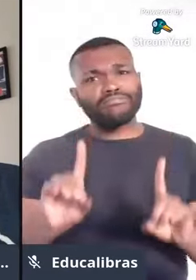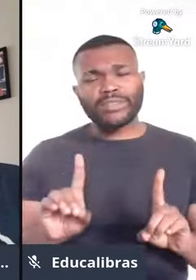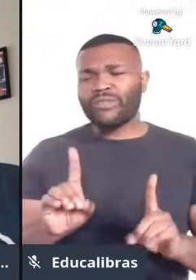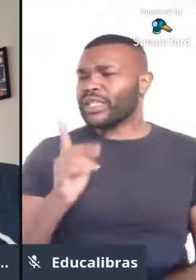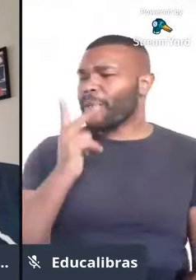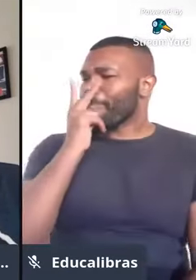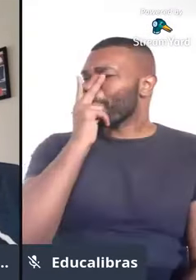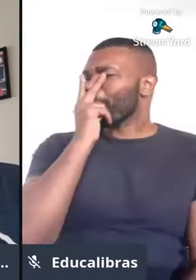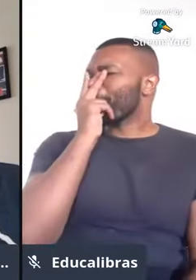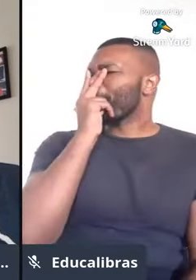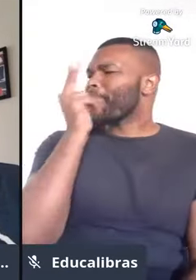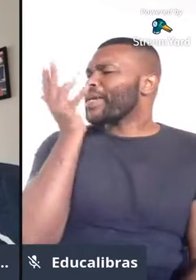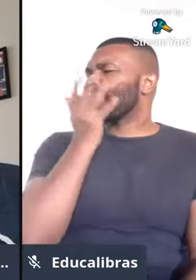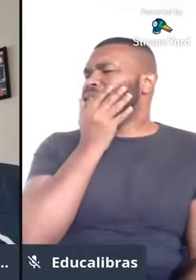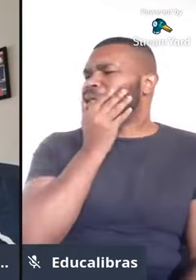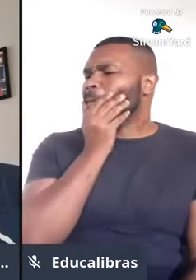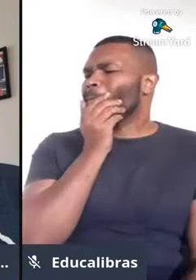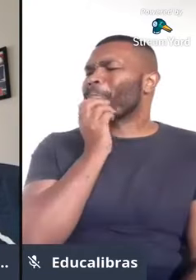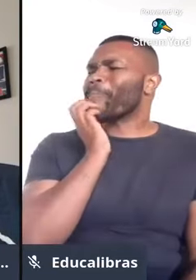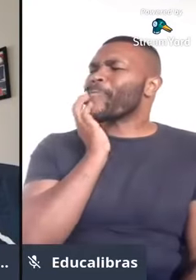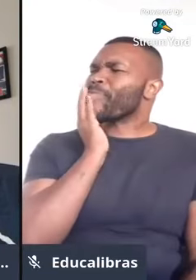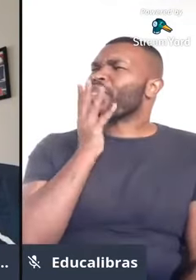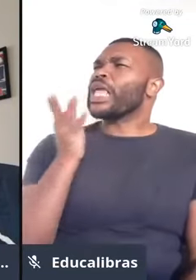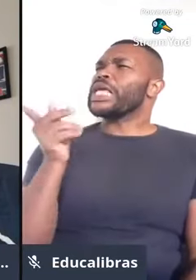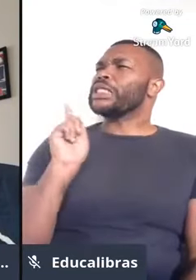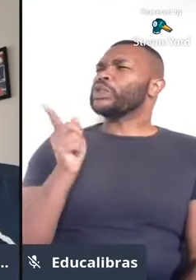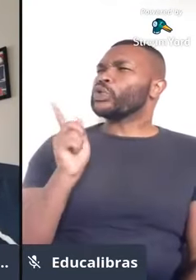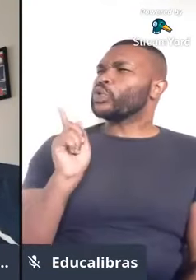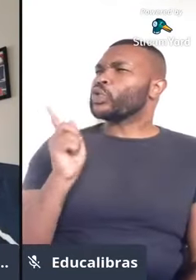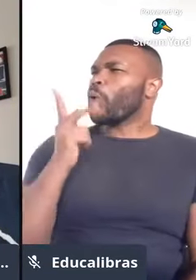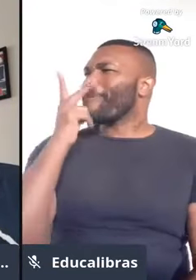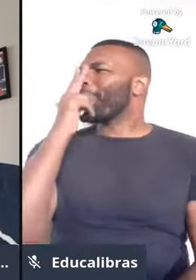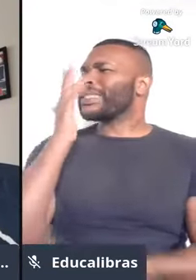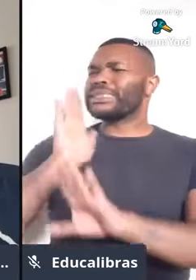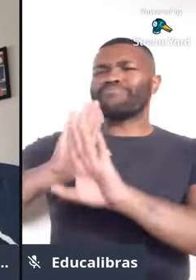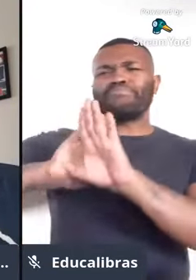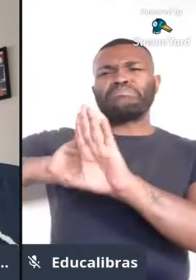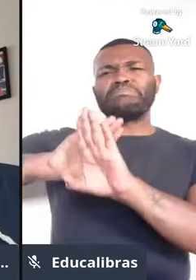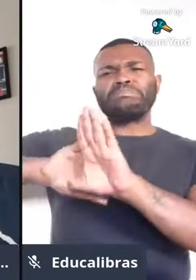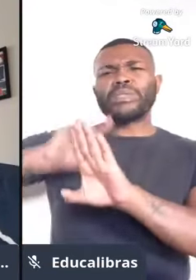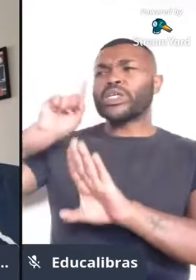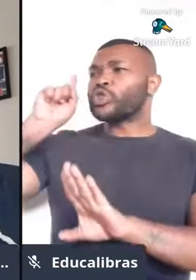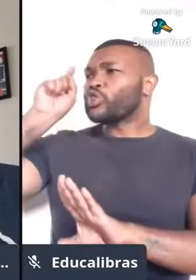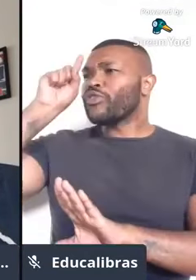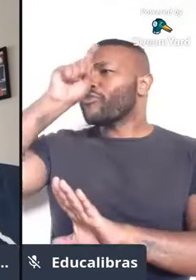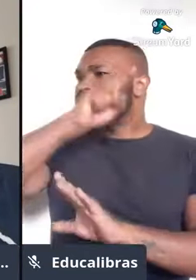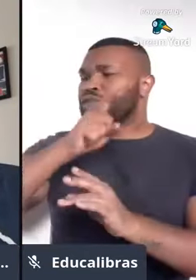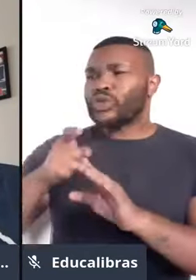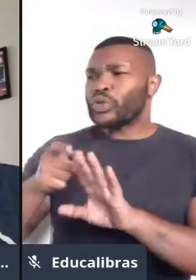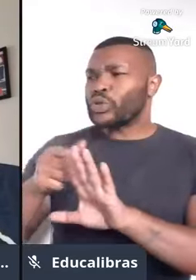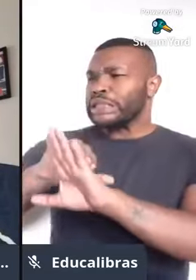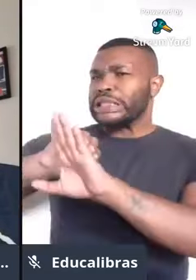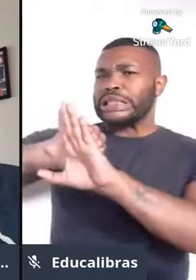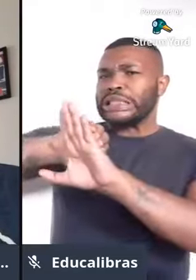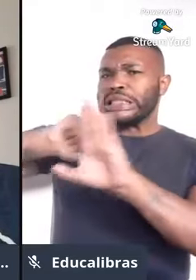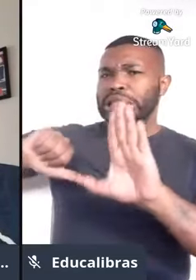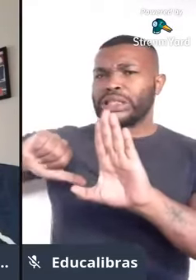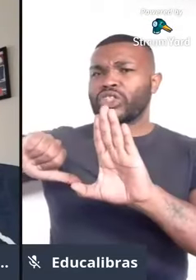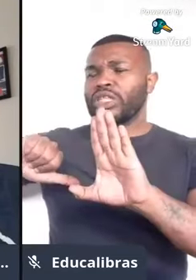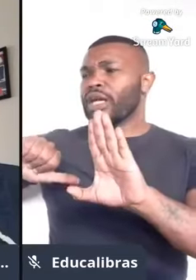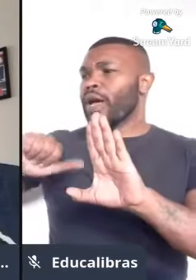tem uma coisa embutida que está difícil tirar. Eu vejo que as pessoas